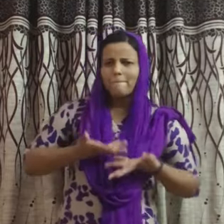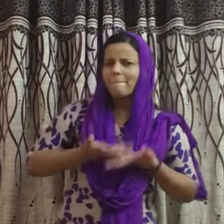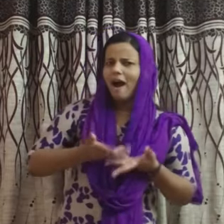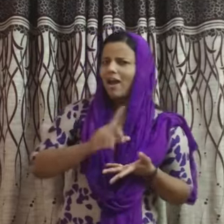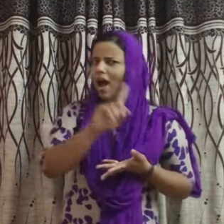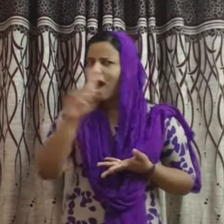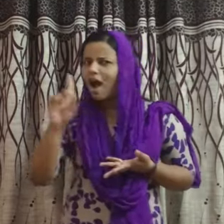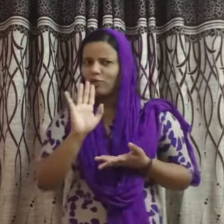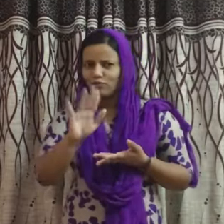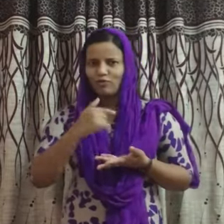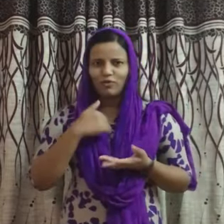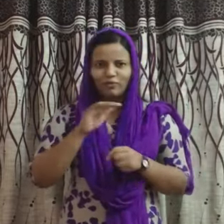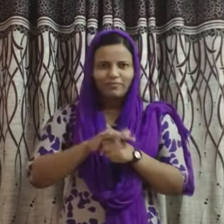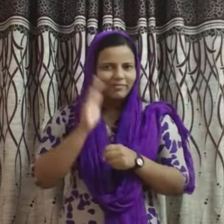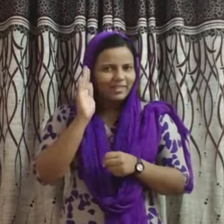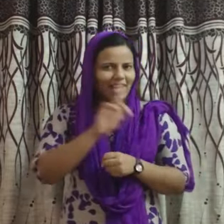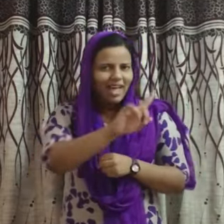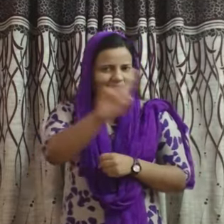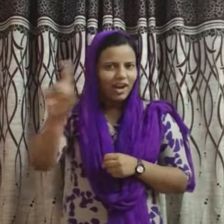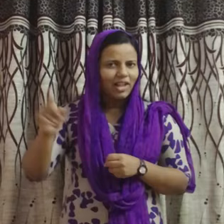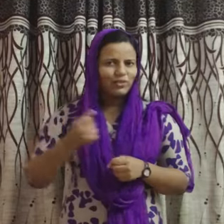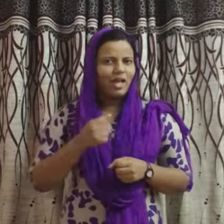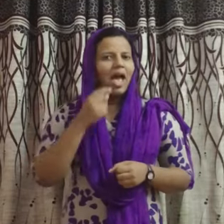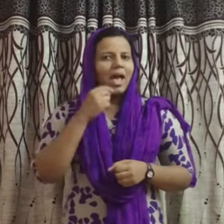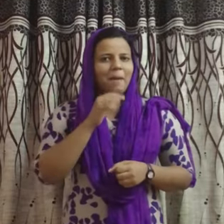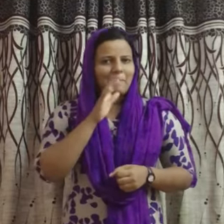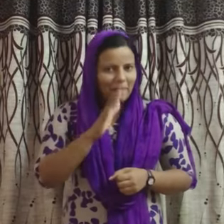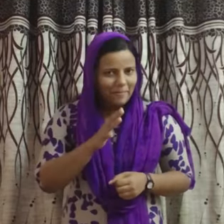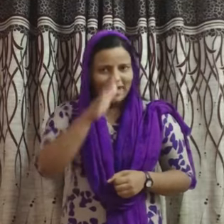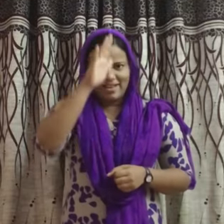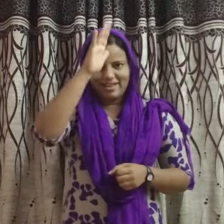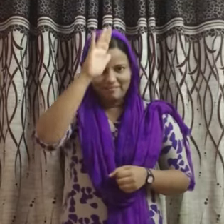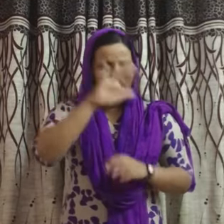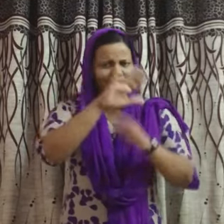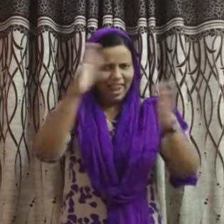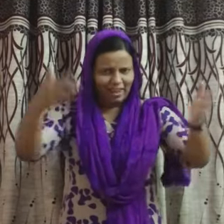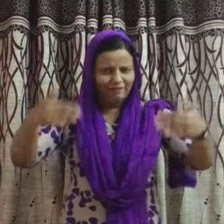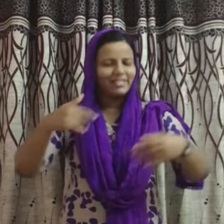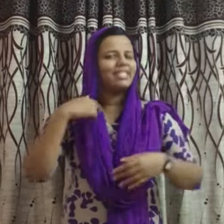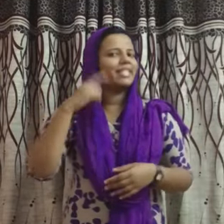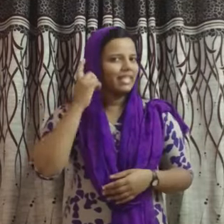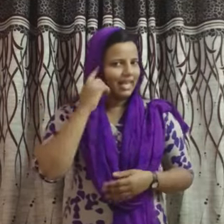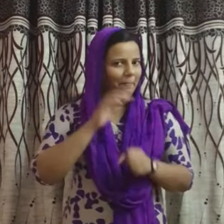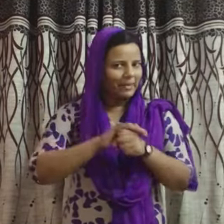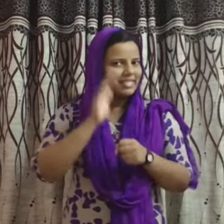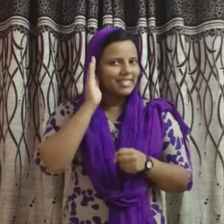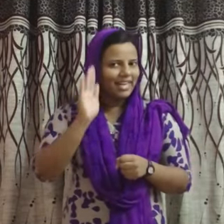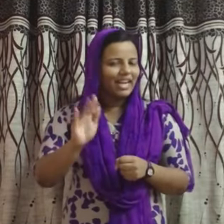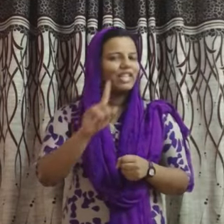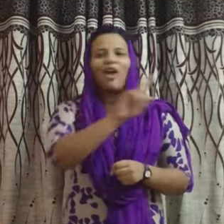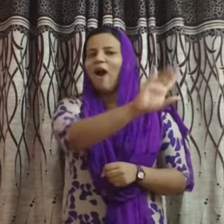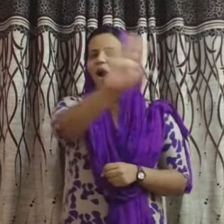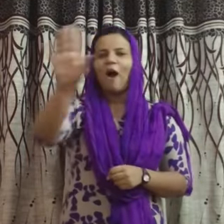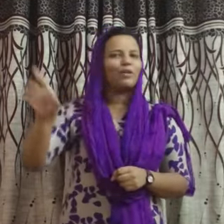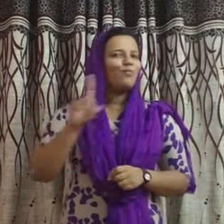ഭാരപ്പെട്ടു. ഈ പ്രഭാതി സന്ദേശങ്ങൾ കേൾക്കുന്ന പ്രിയ മാതാവേ, പ്രിയ പിതാവേ, പരിശുദ്ധാത്മാവ് പറയുന്നു, നിങ്ങൾ ഒറ്റയ്ക്കല്ല, അമേൻ,